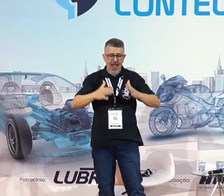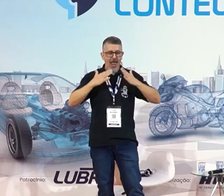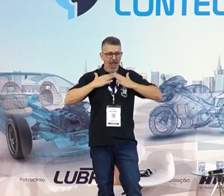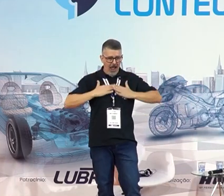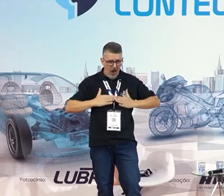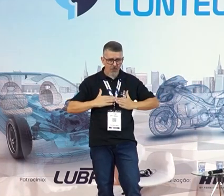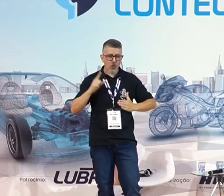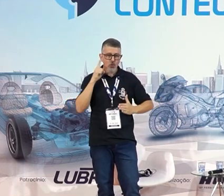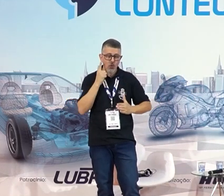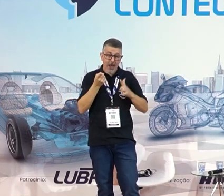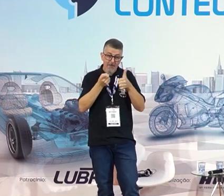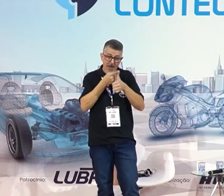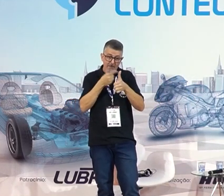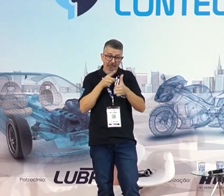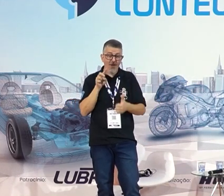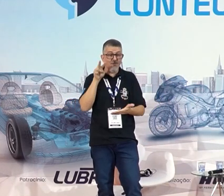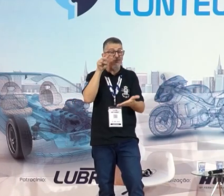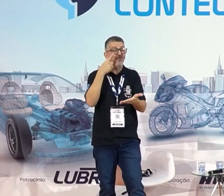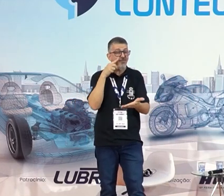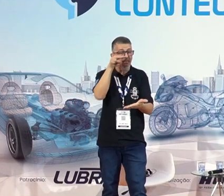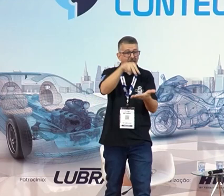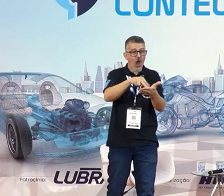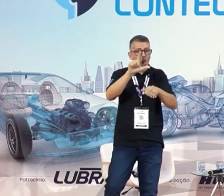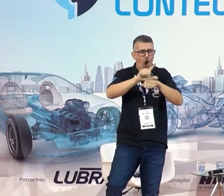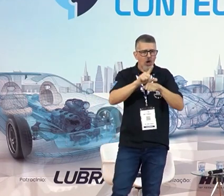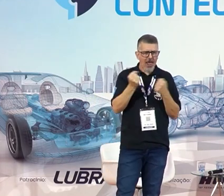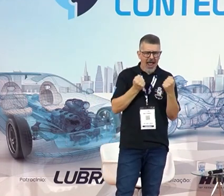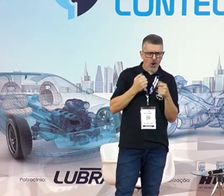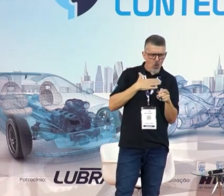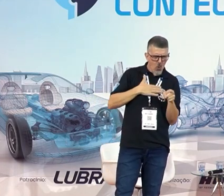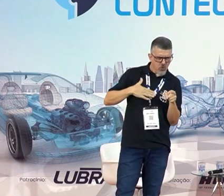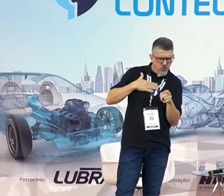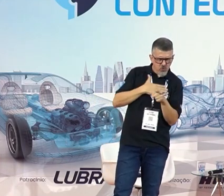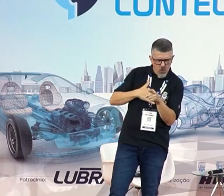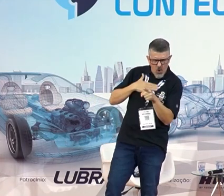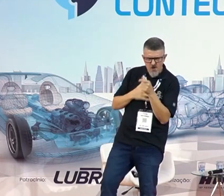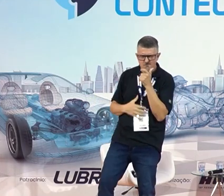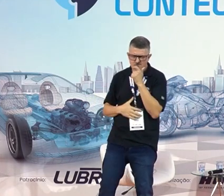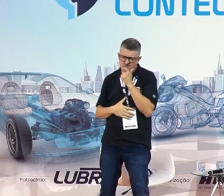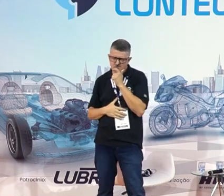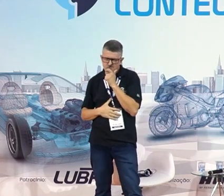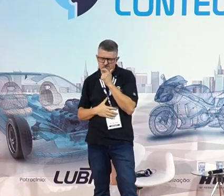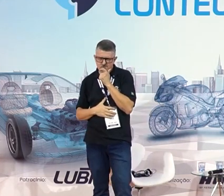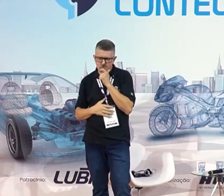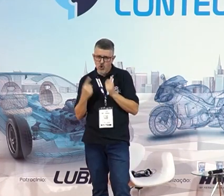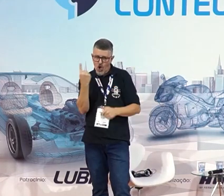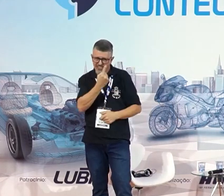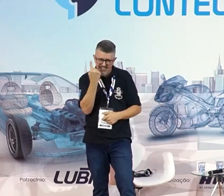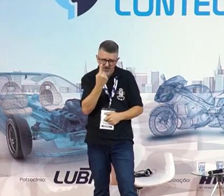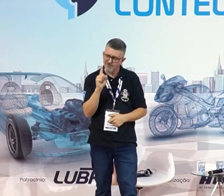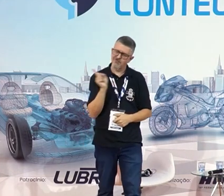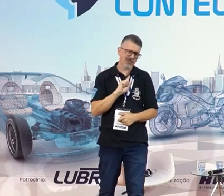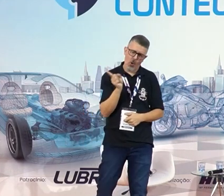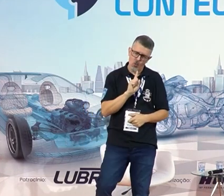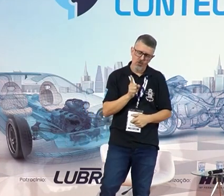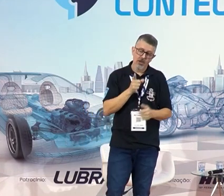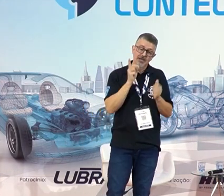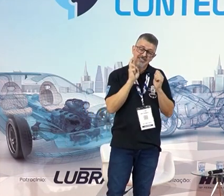e aí o surdo me perguntou, olha, vai na loja, olha, e o surdo gostou desse carro,